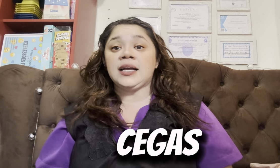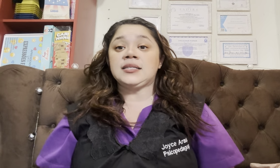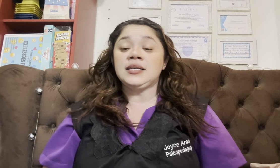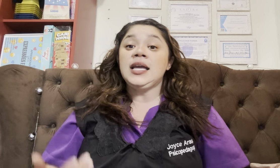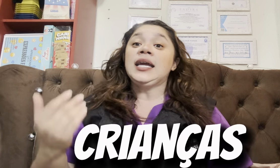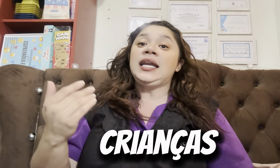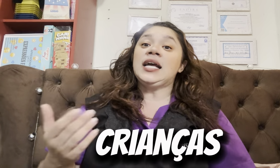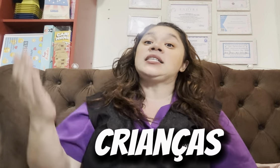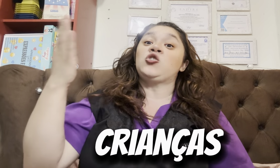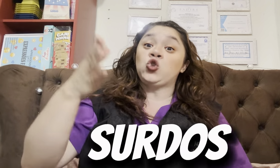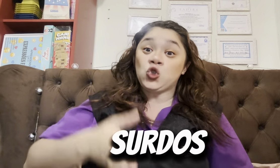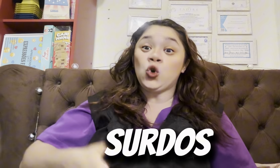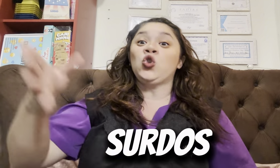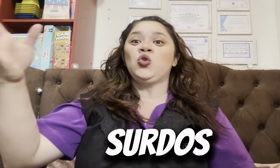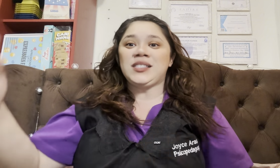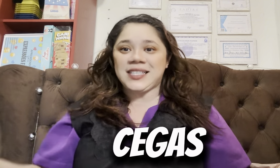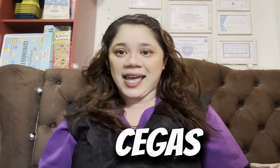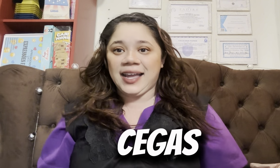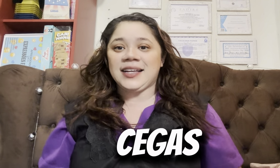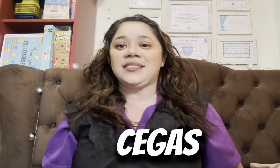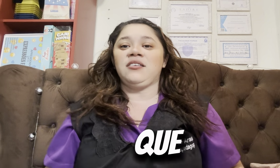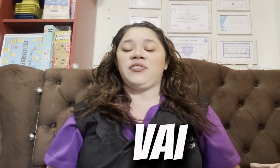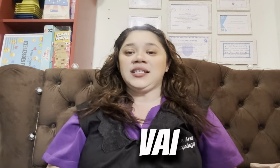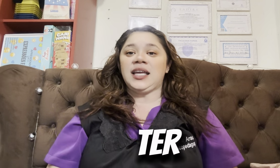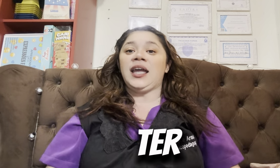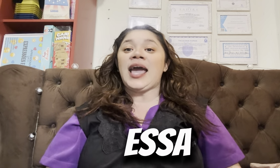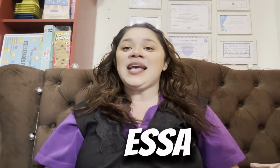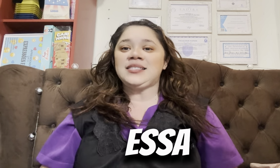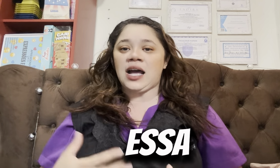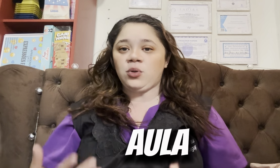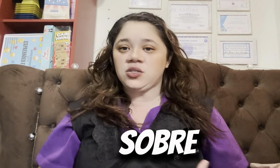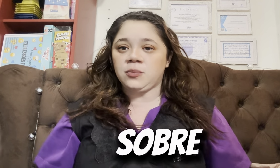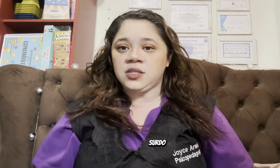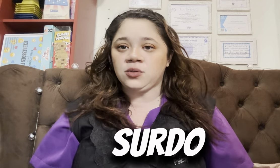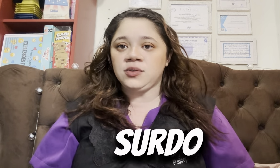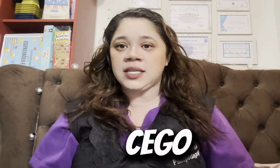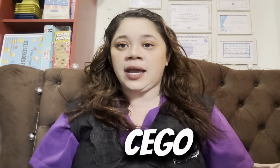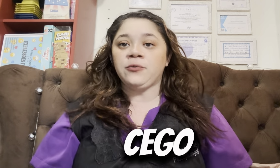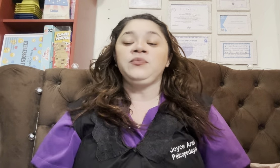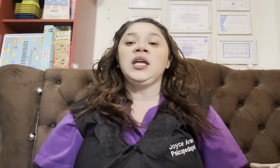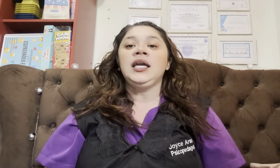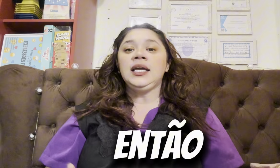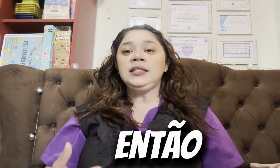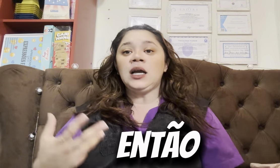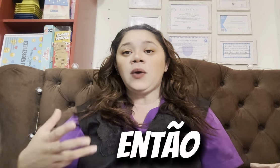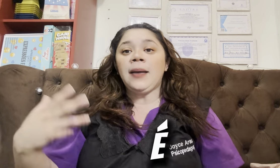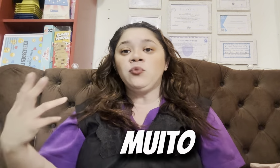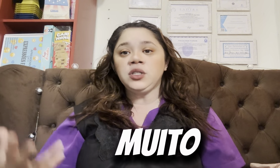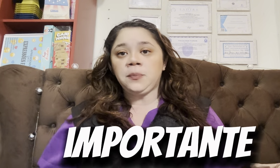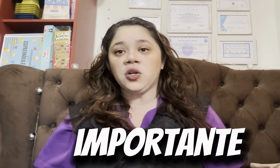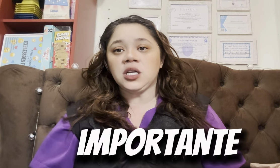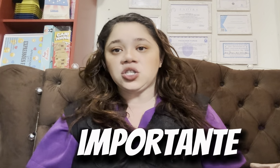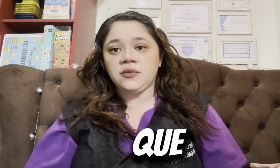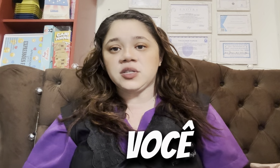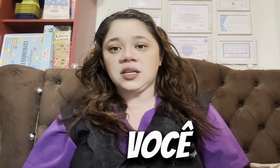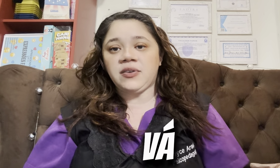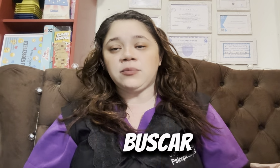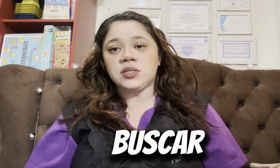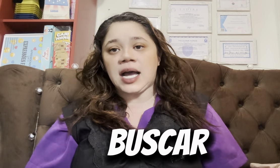cegas, crianças surdo-cegas, que vai ter essa aula sobre surdo-cego. Então, é muito importante que você vá buscar